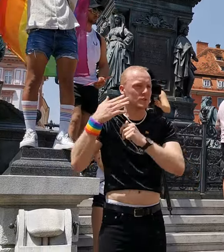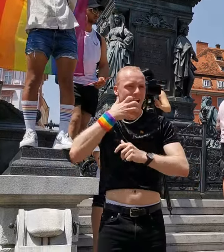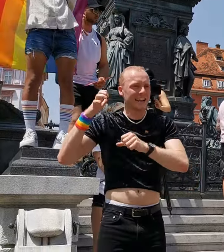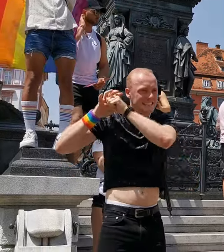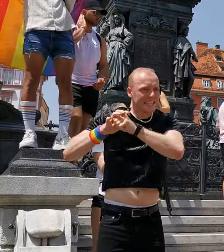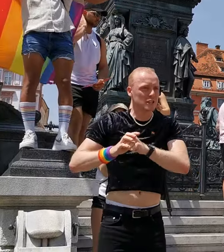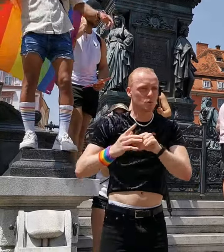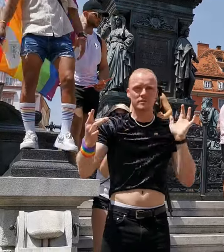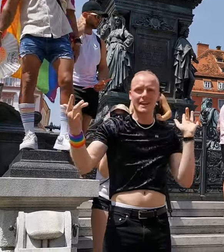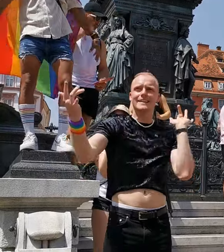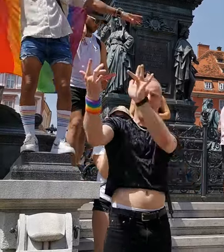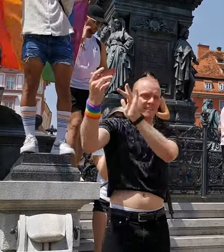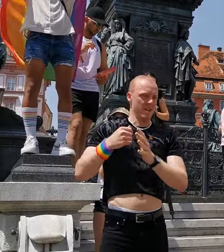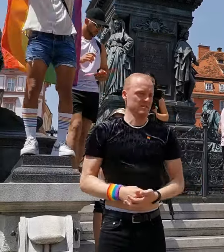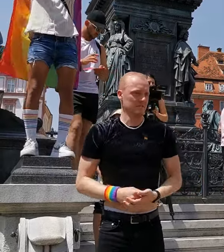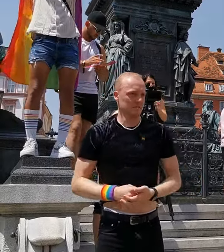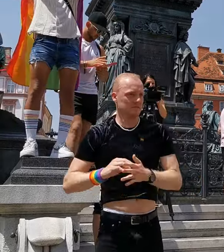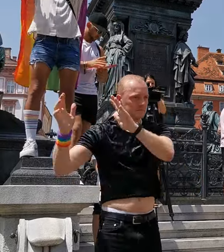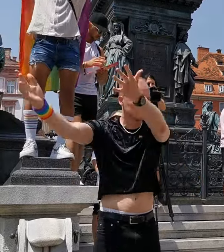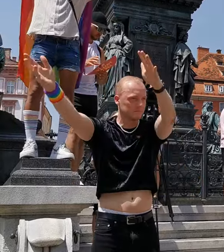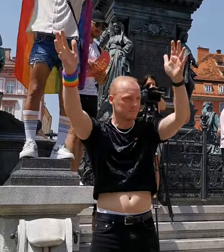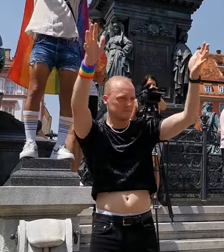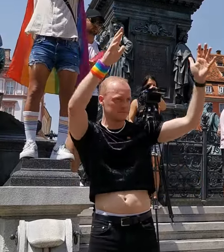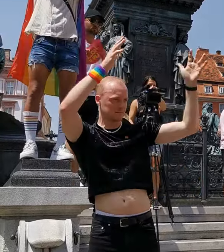Beispiel. Wir haben noch viel vor.